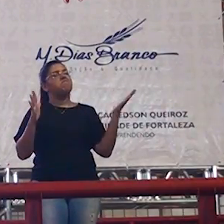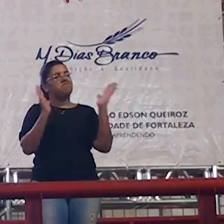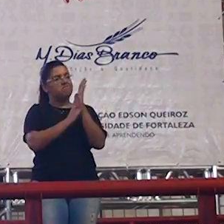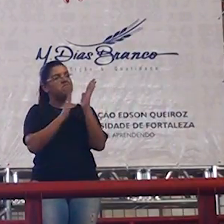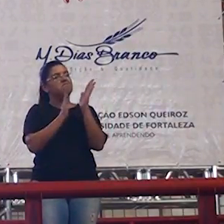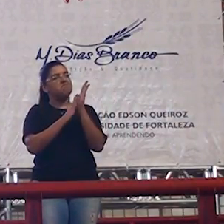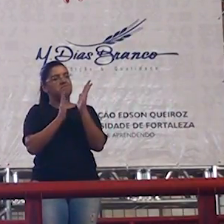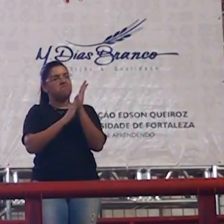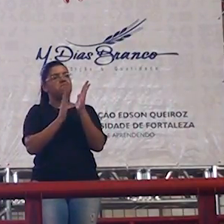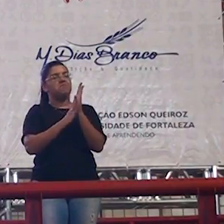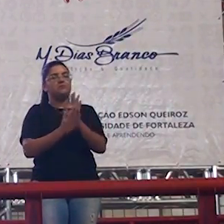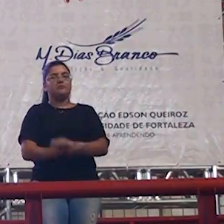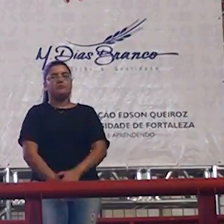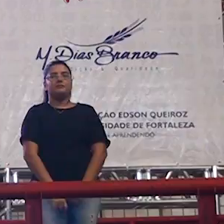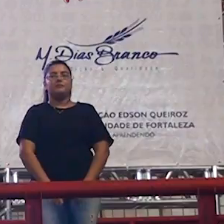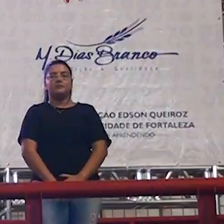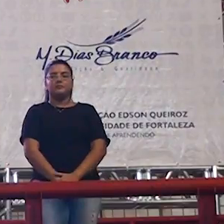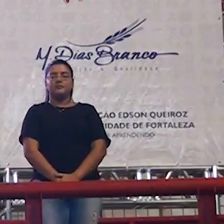de palmas para todos, viu?